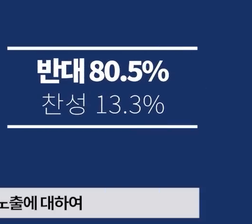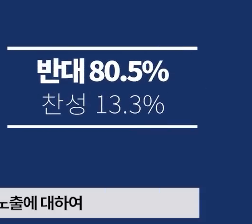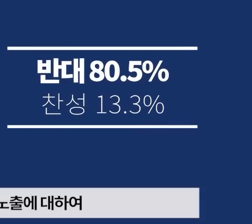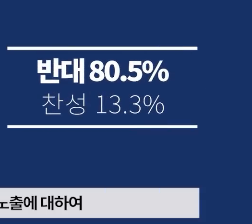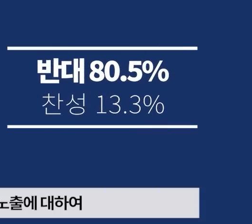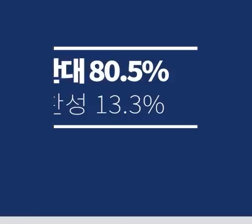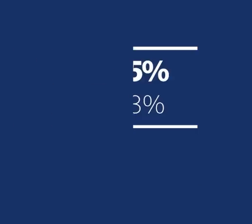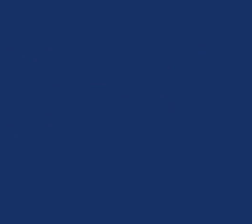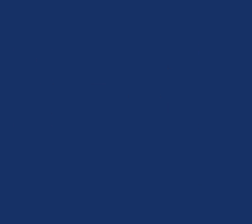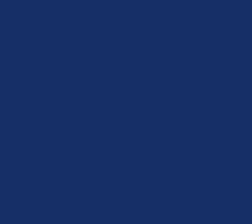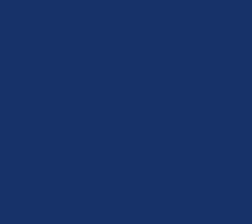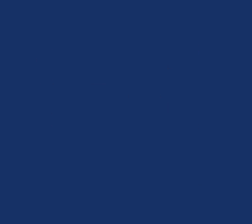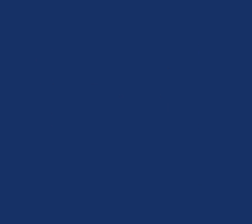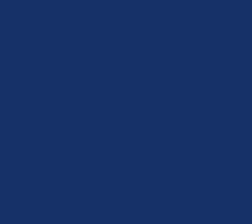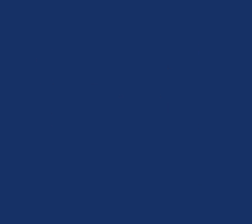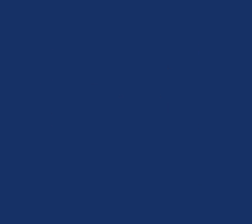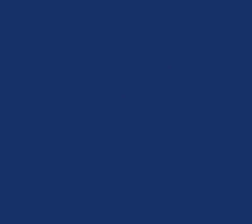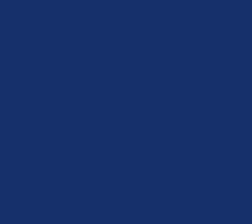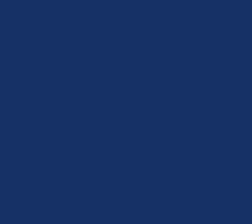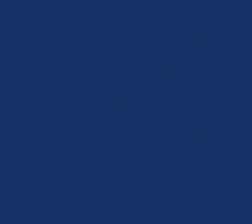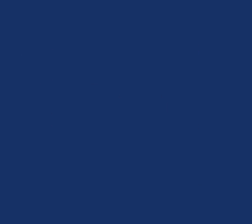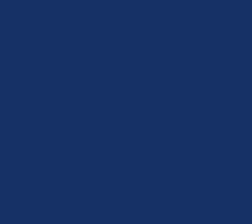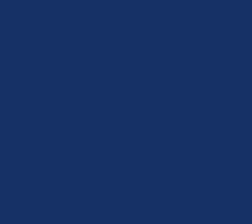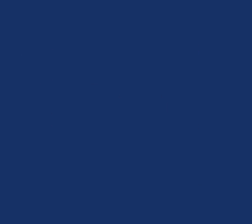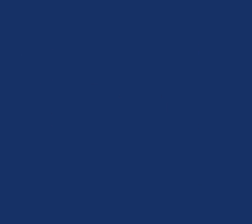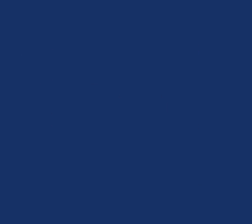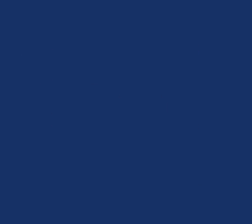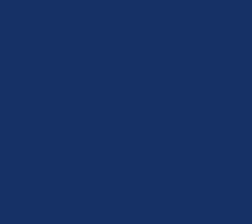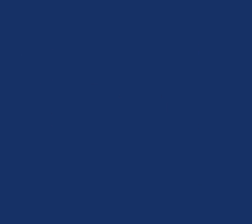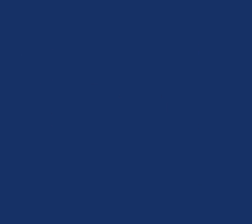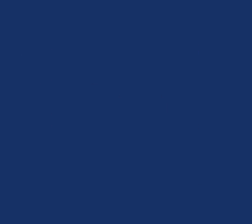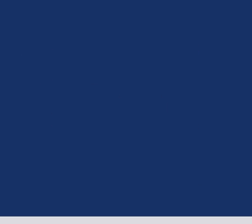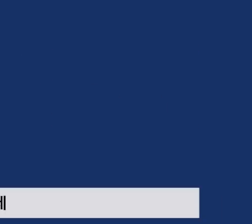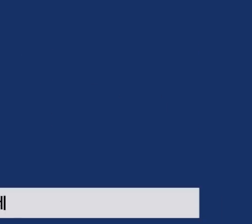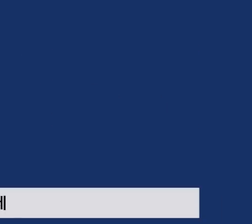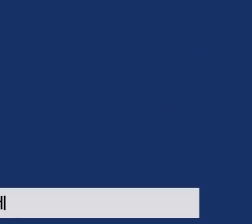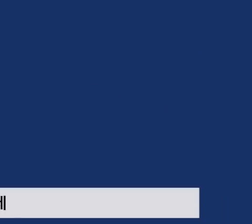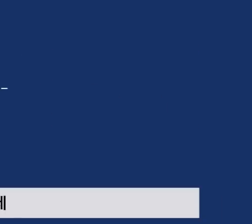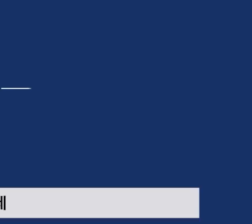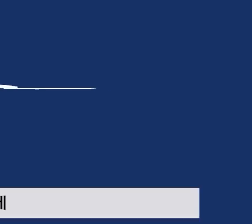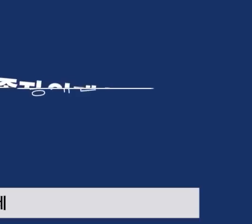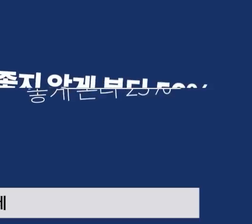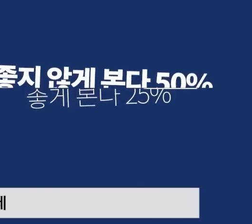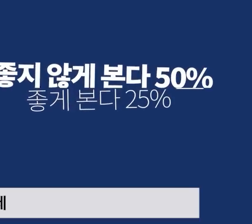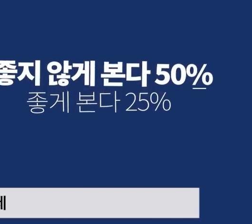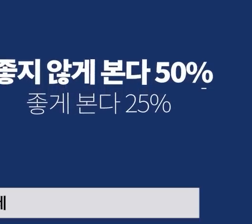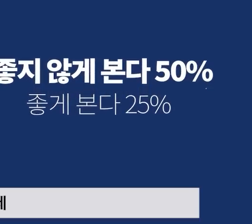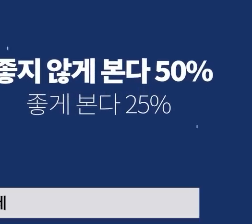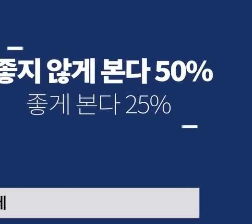13.3%였습니다. 같은 해 5월 31일 한국갤럽이 서울 퀴어 문화축제에 대해서 좋지 않게